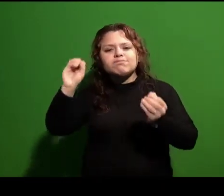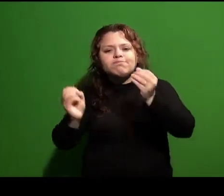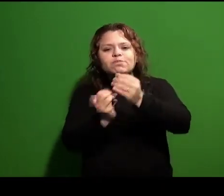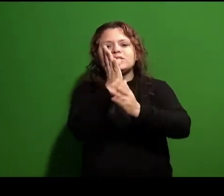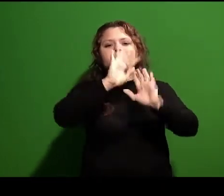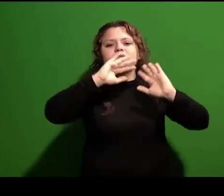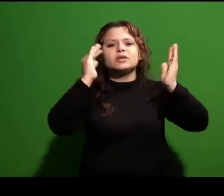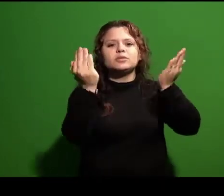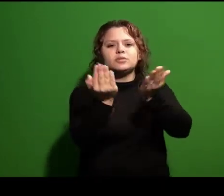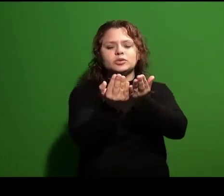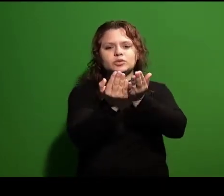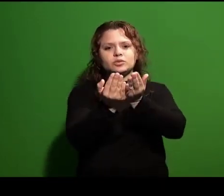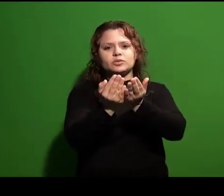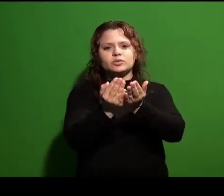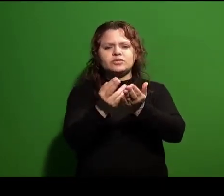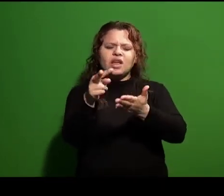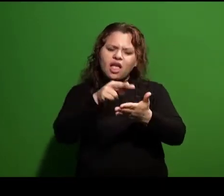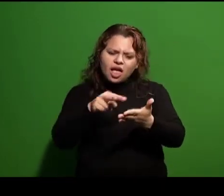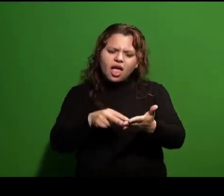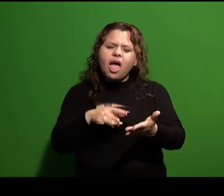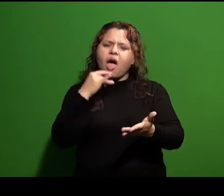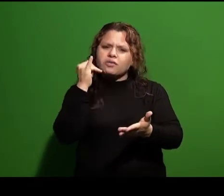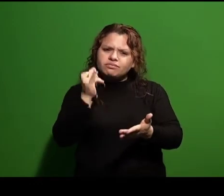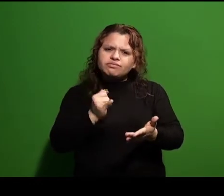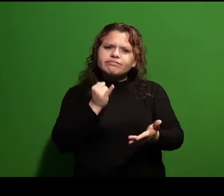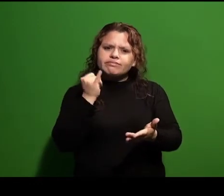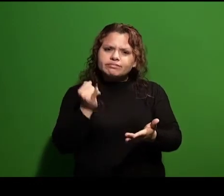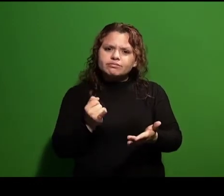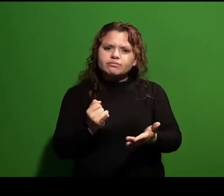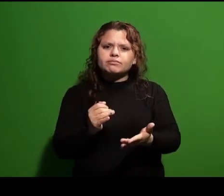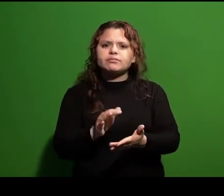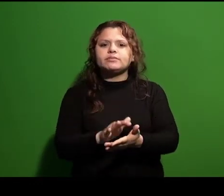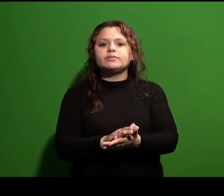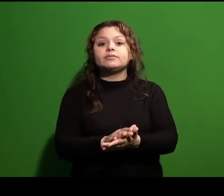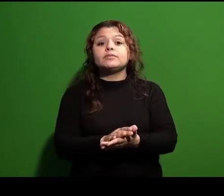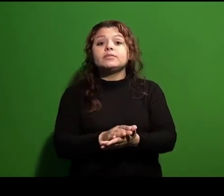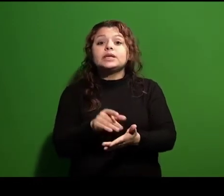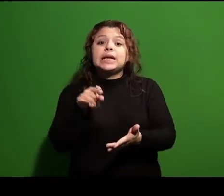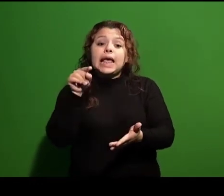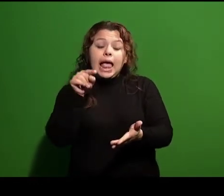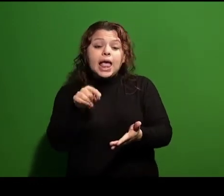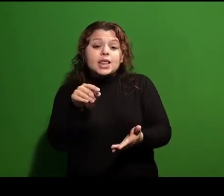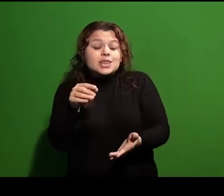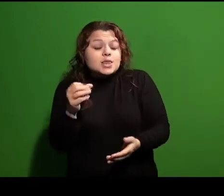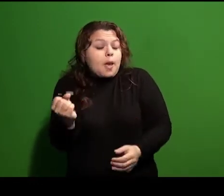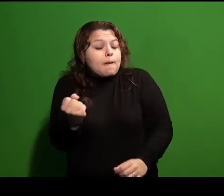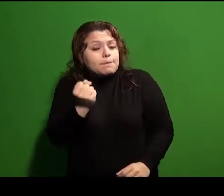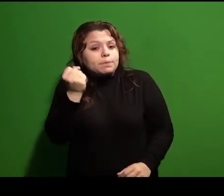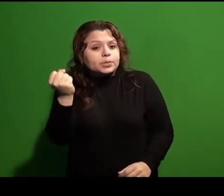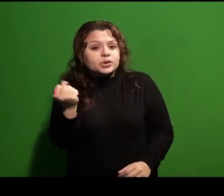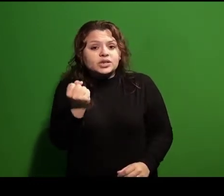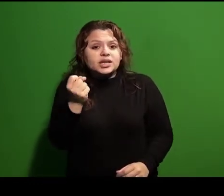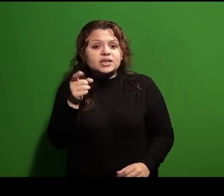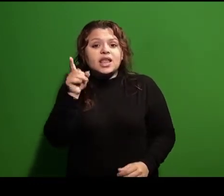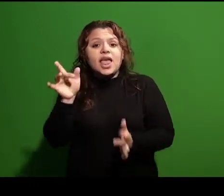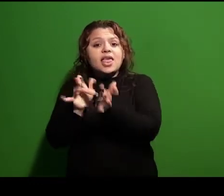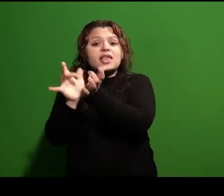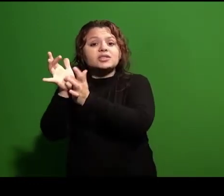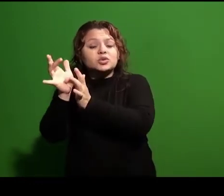creador. Juan 1, 1 al 3 y Efesios 3, 8 y 9. Esto es muy